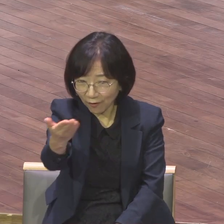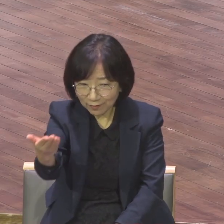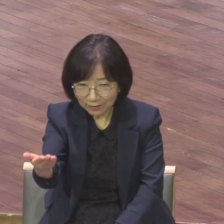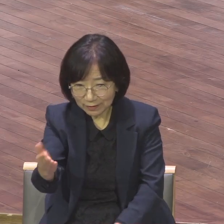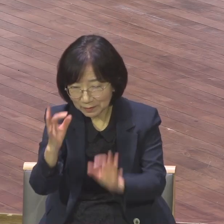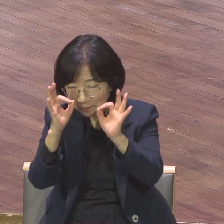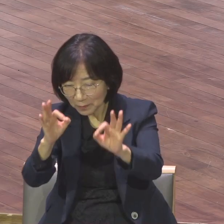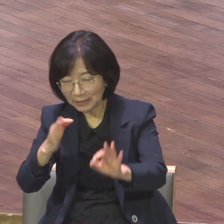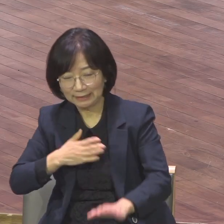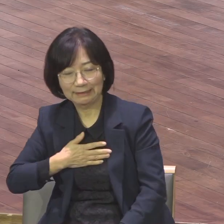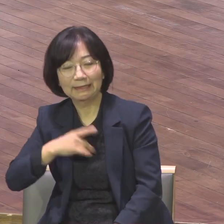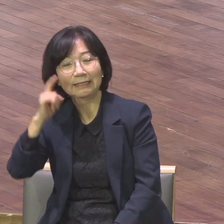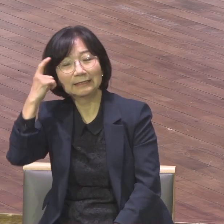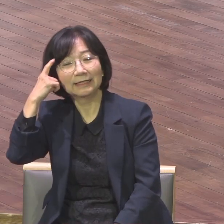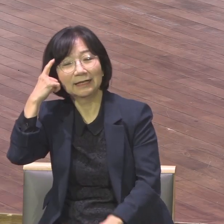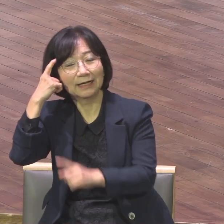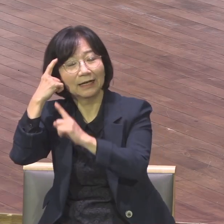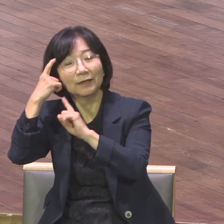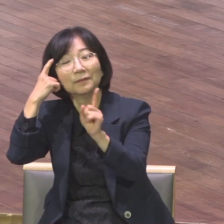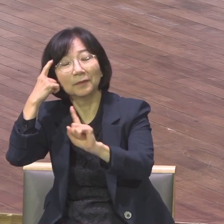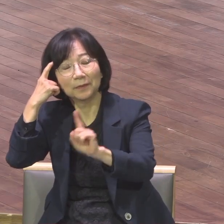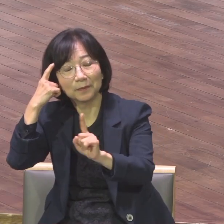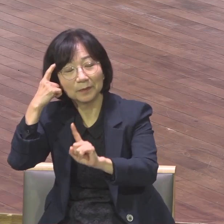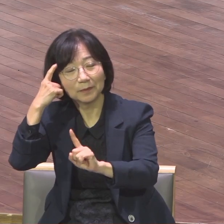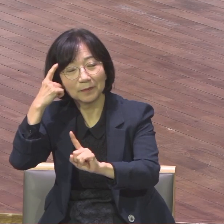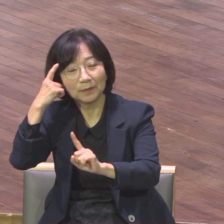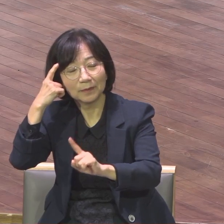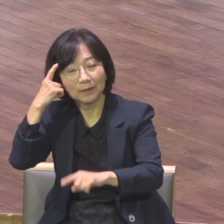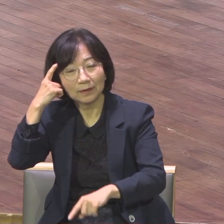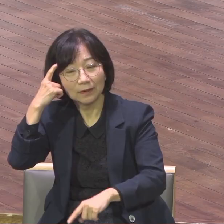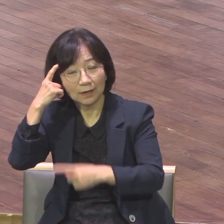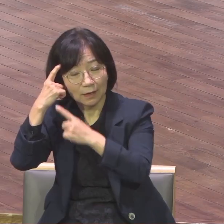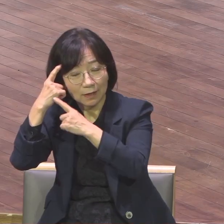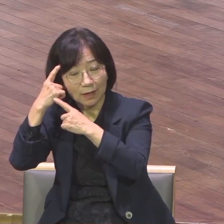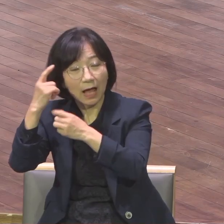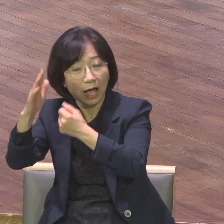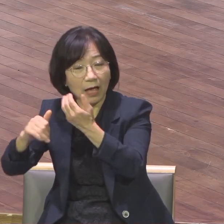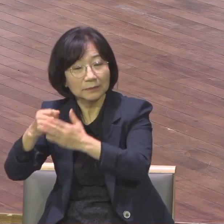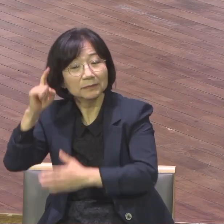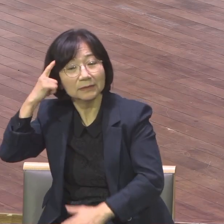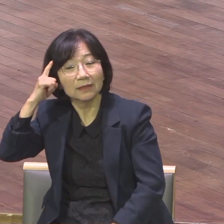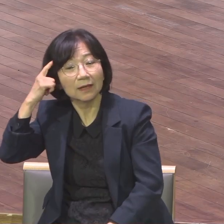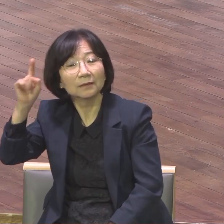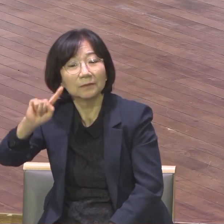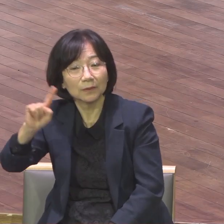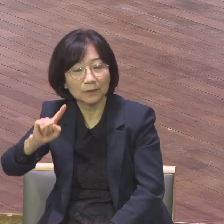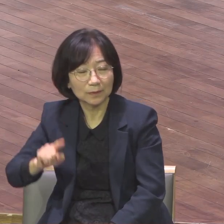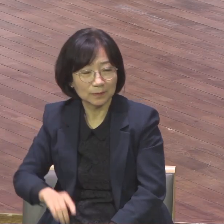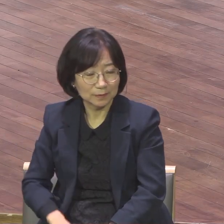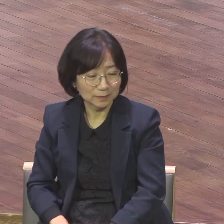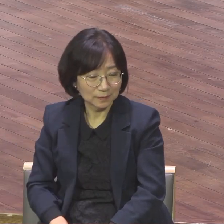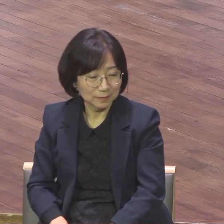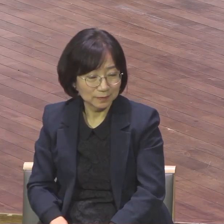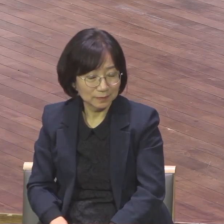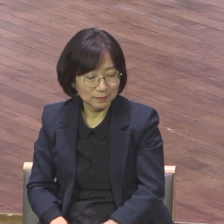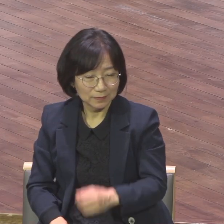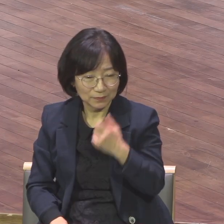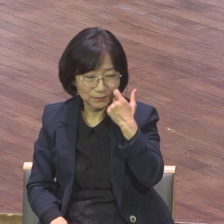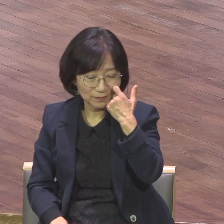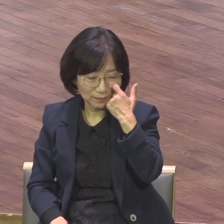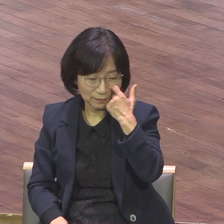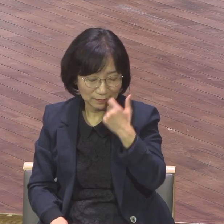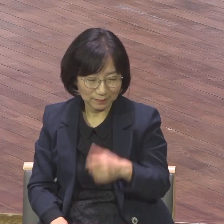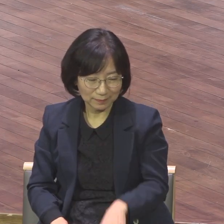표현했잖아요. 너희를 향한 내 생각은 내가 한다. 원뜻은요 이런 뜻입니다.